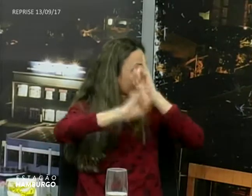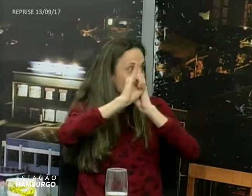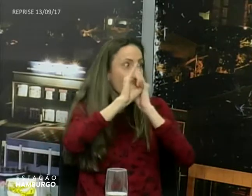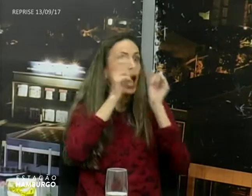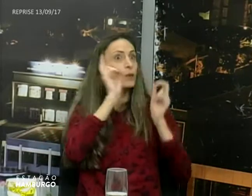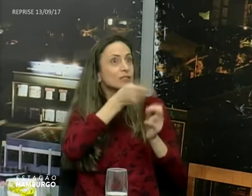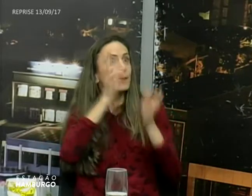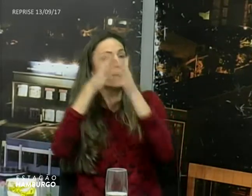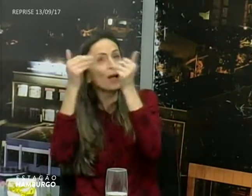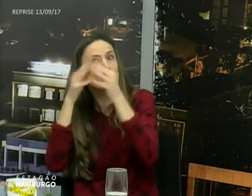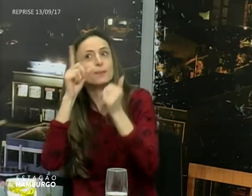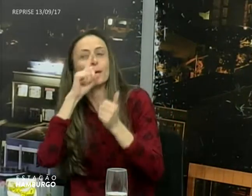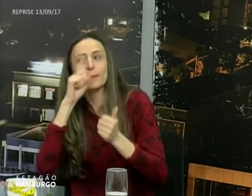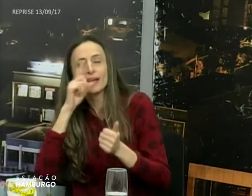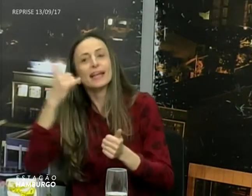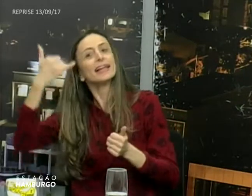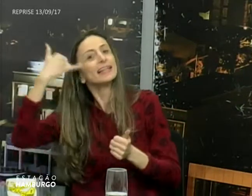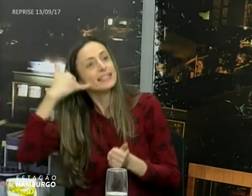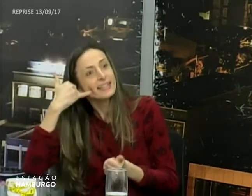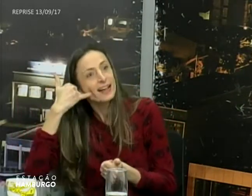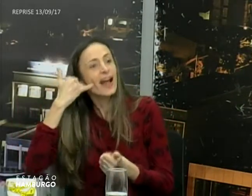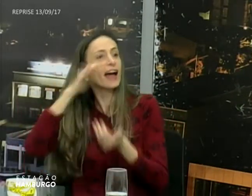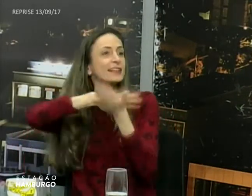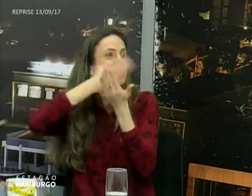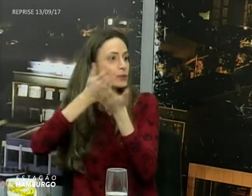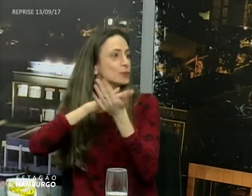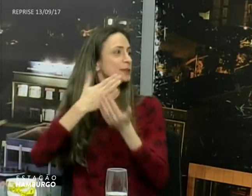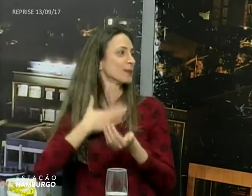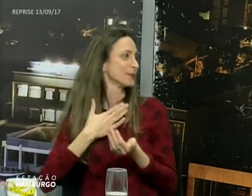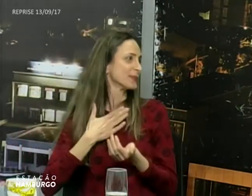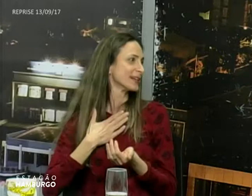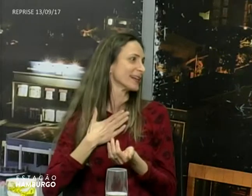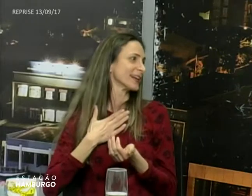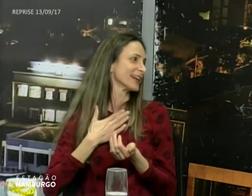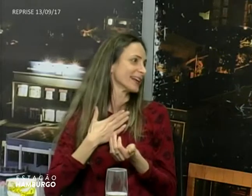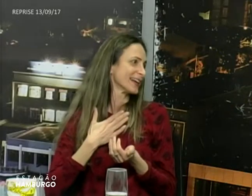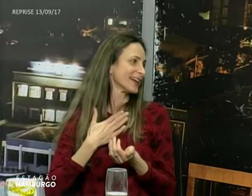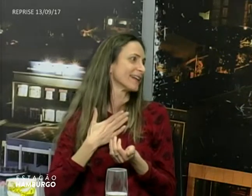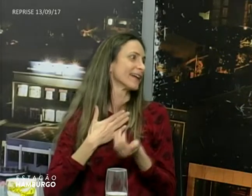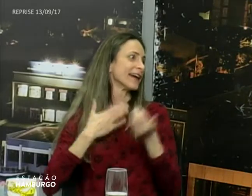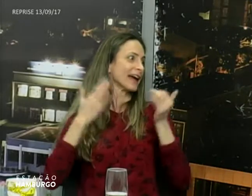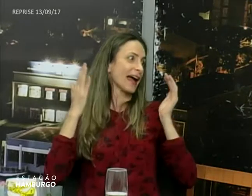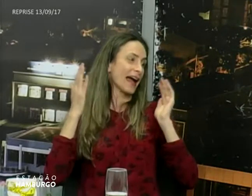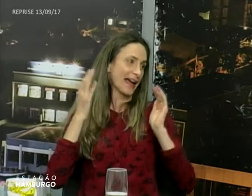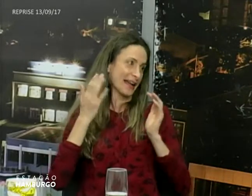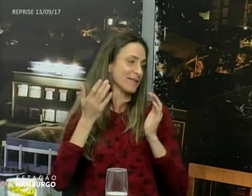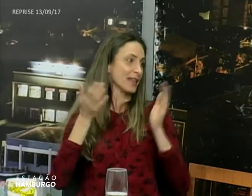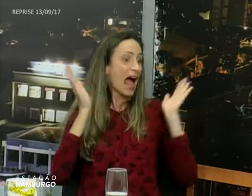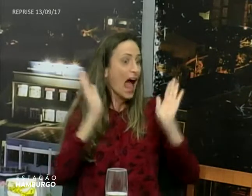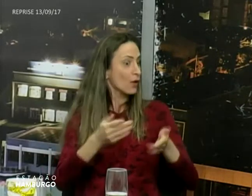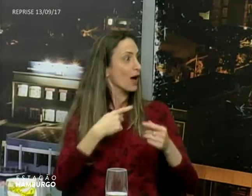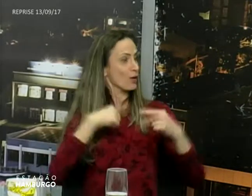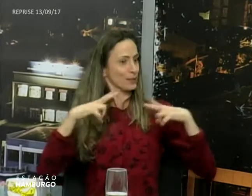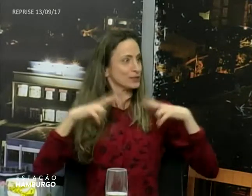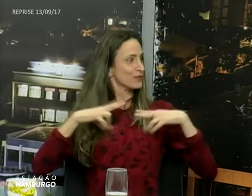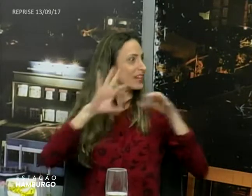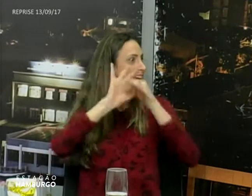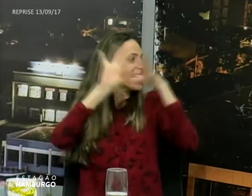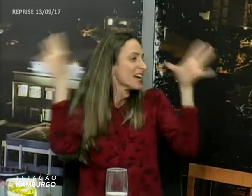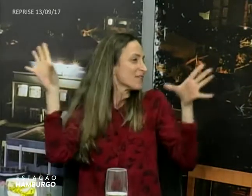tinha internet e aí ela tinha que pedir para a mãe ligar, para a mãe interpretar. E hoje, com a internet,